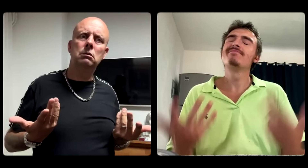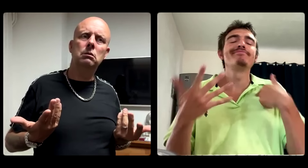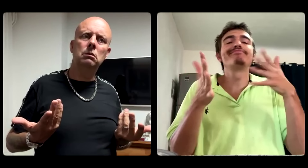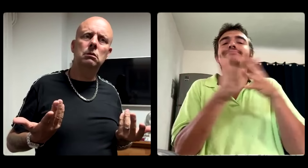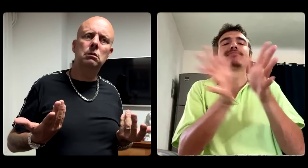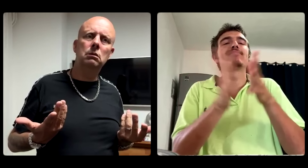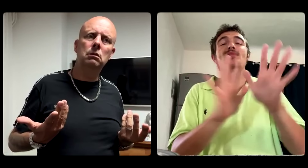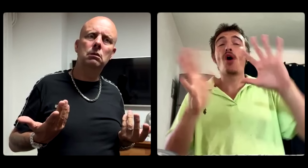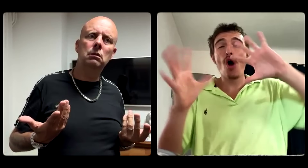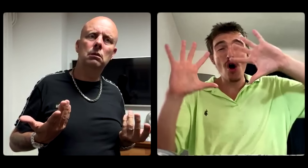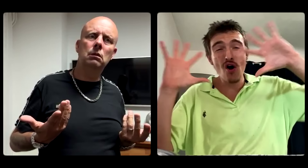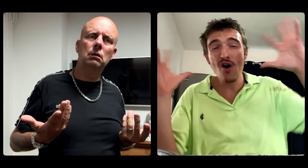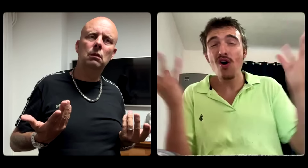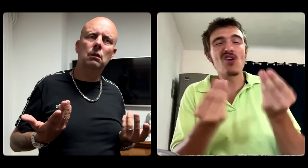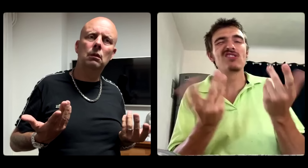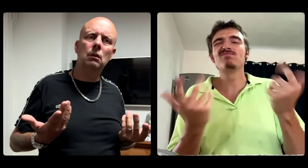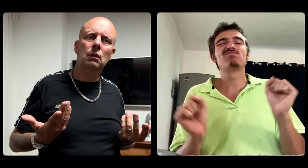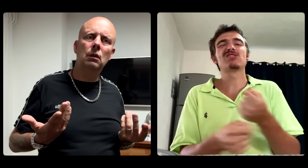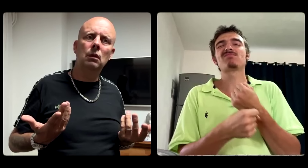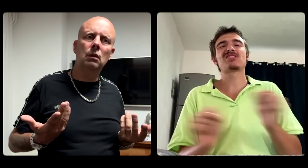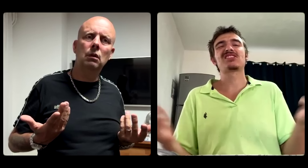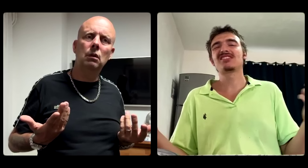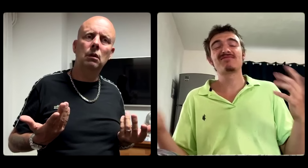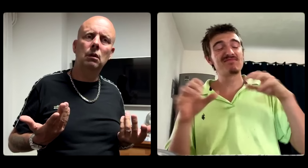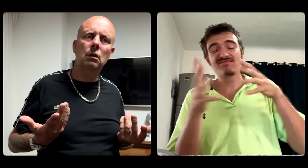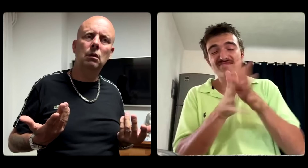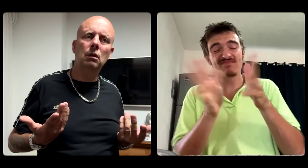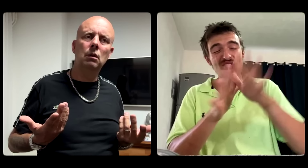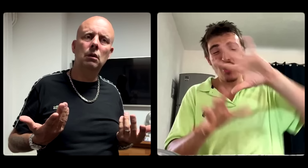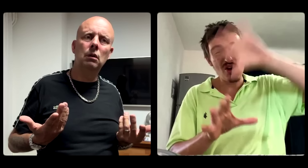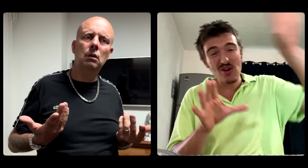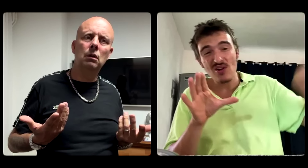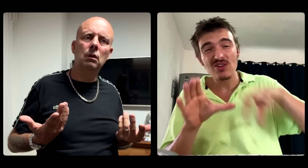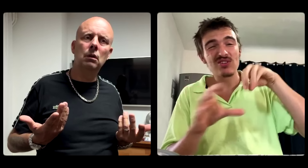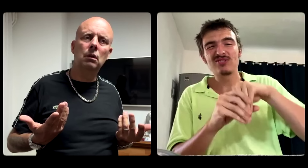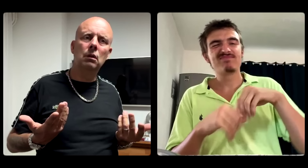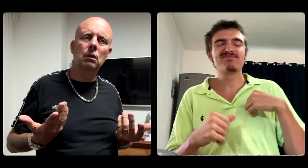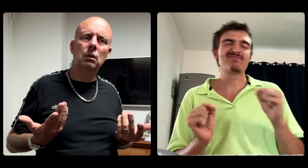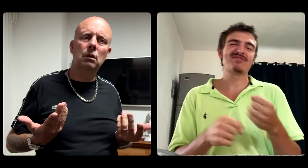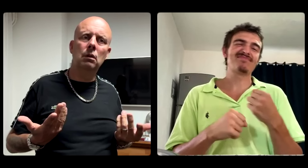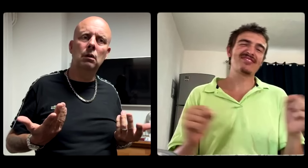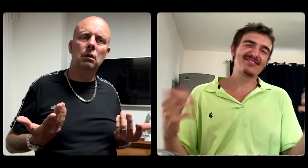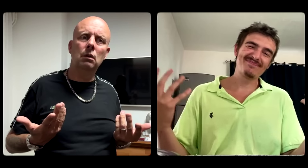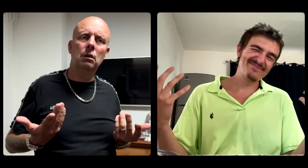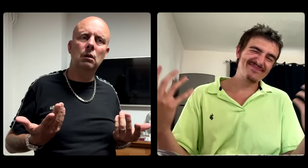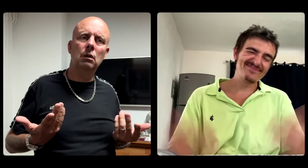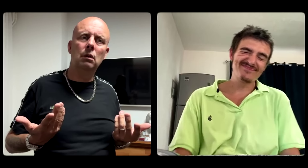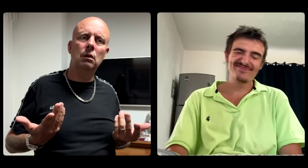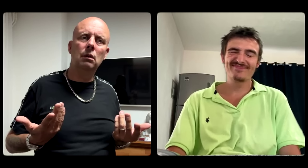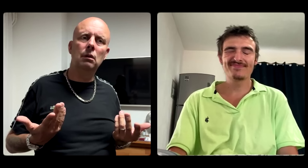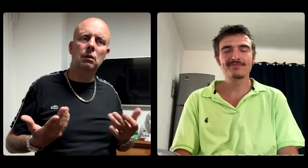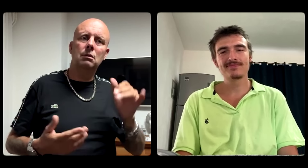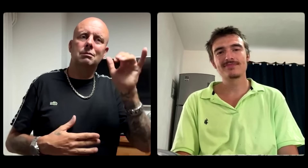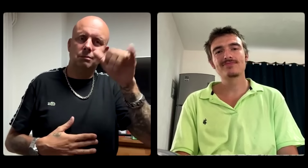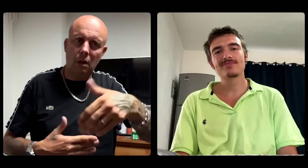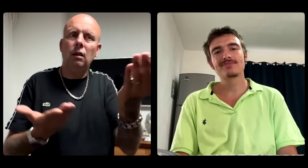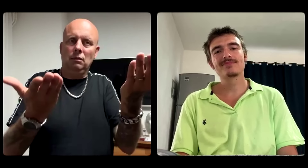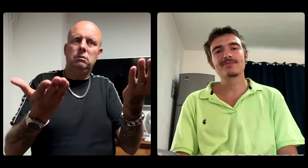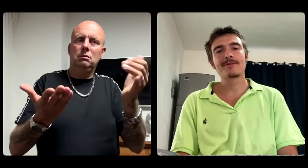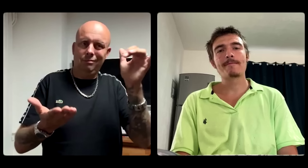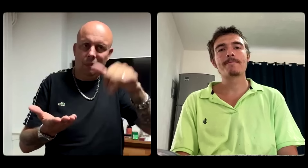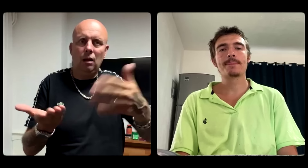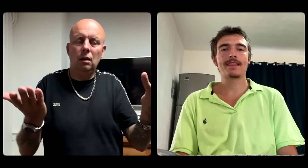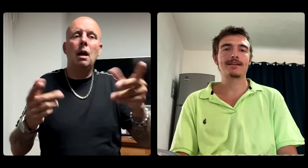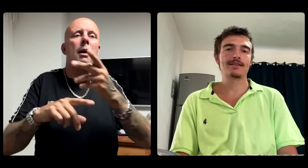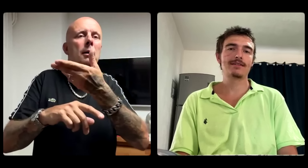Alleen nog maar als ik doe dat eigenlijk alleen echt als ik echt met je echt, ik doe dat niet zo maar met een random iemand,